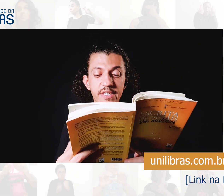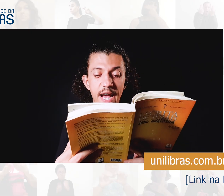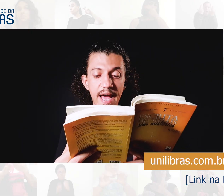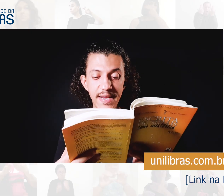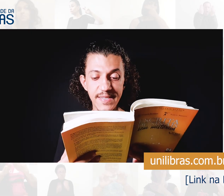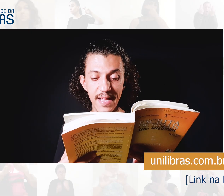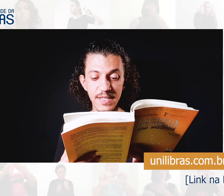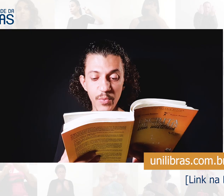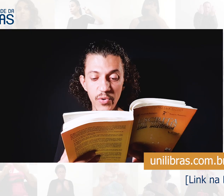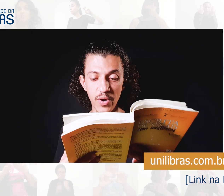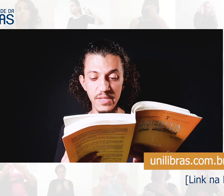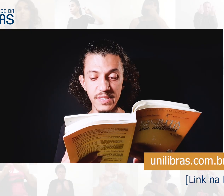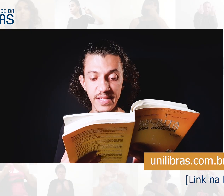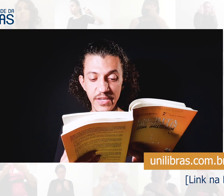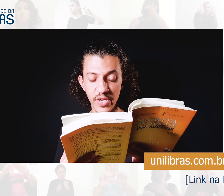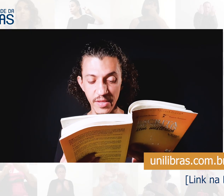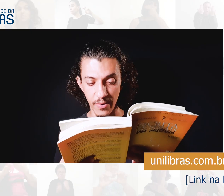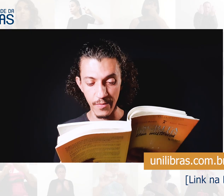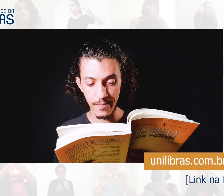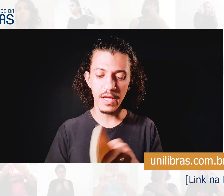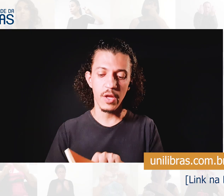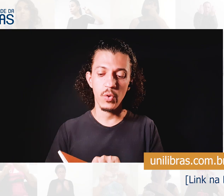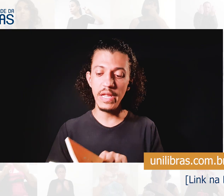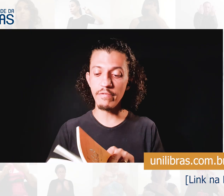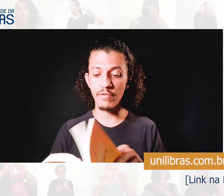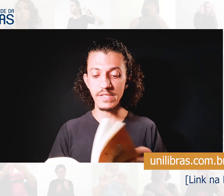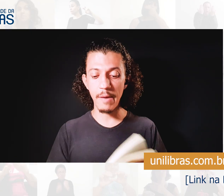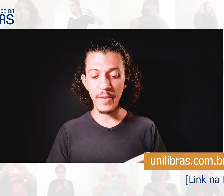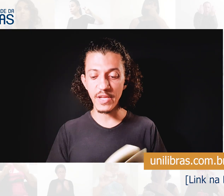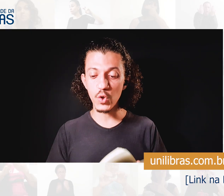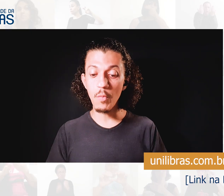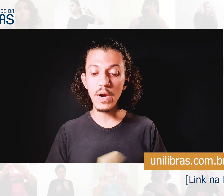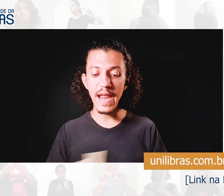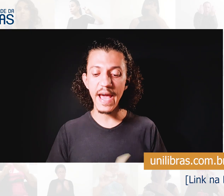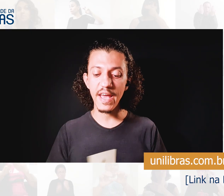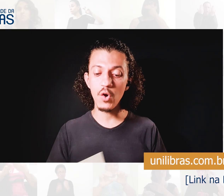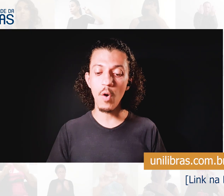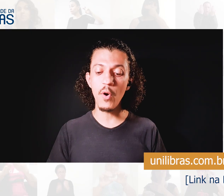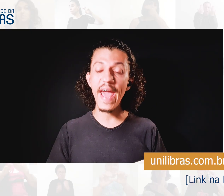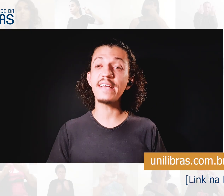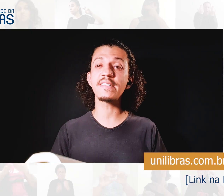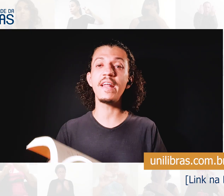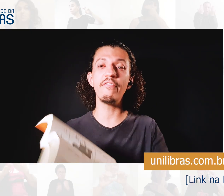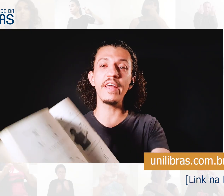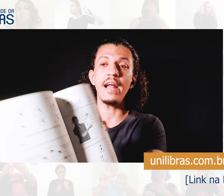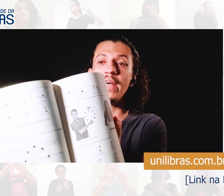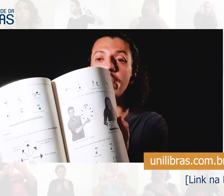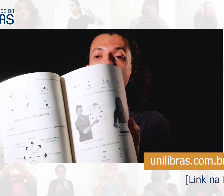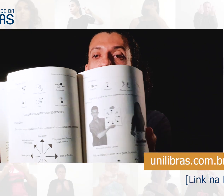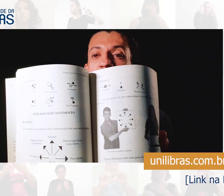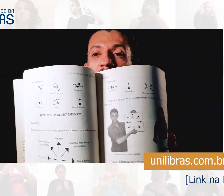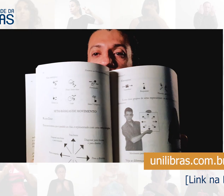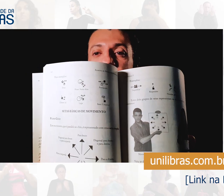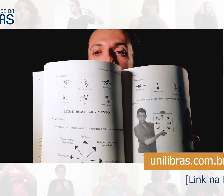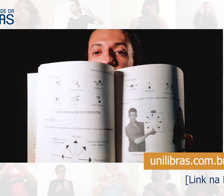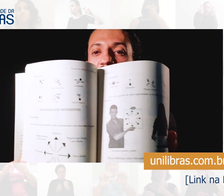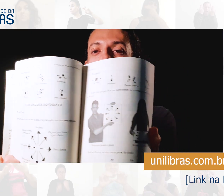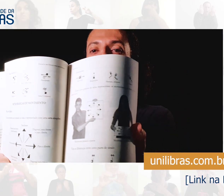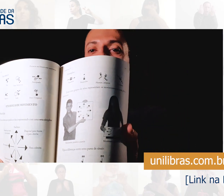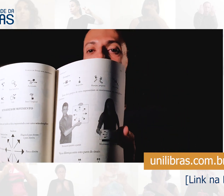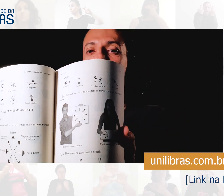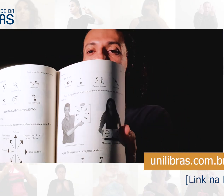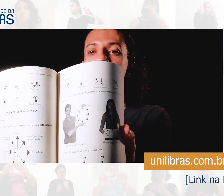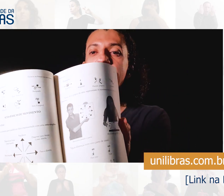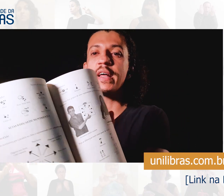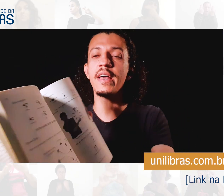ações já realizadas por nós desde então. No livro você aprende como ler e como escrever a Libras através